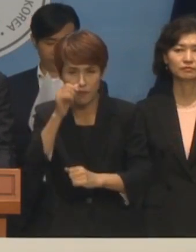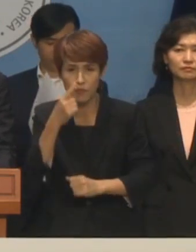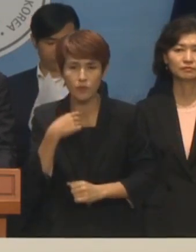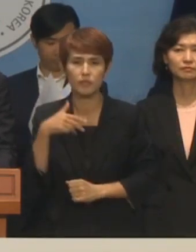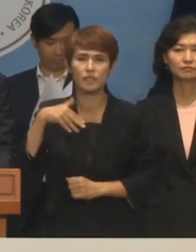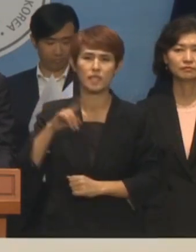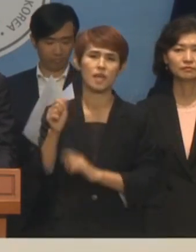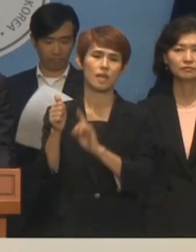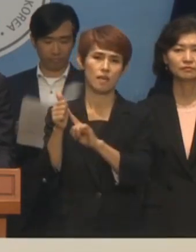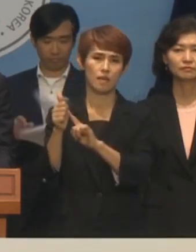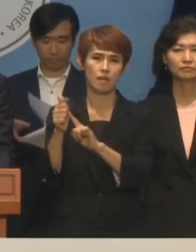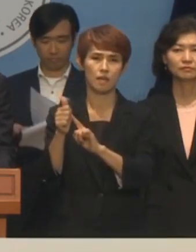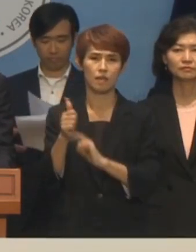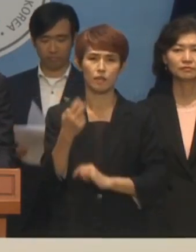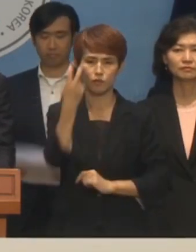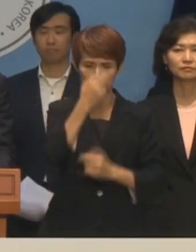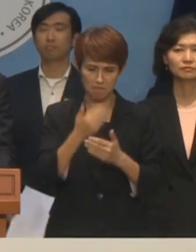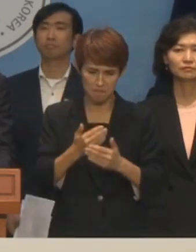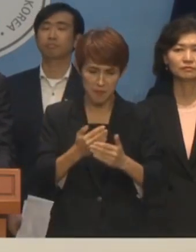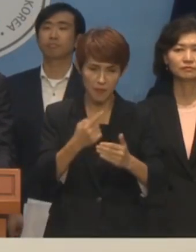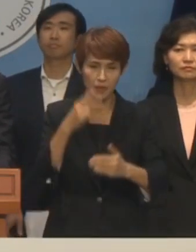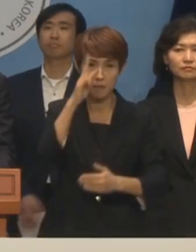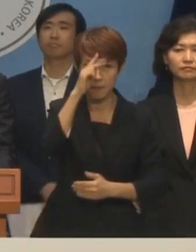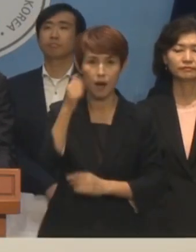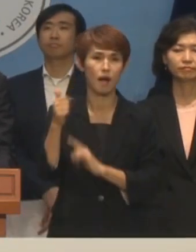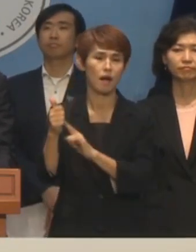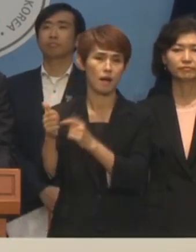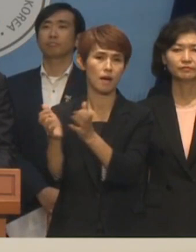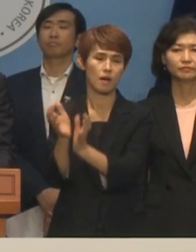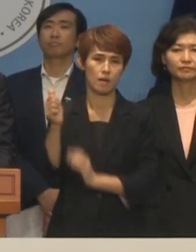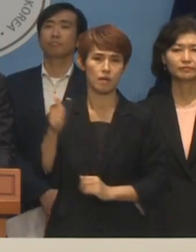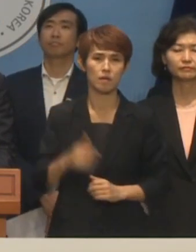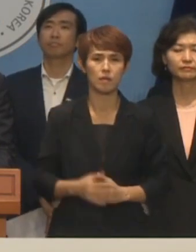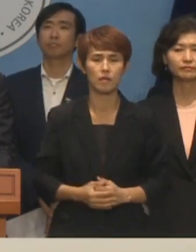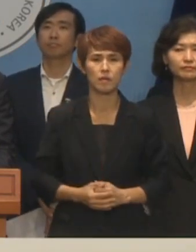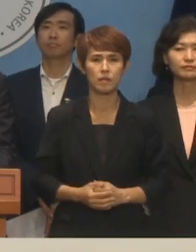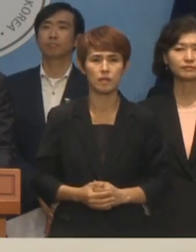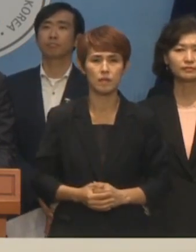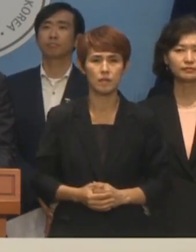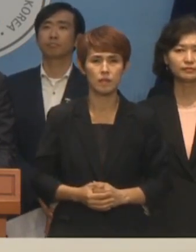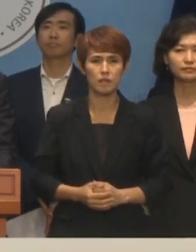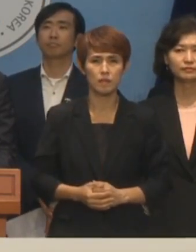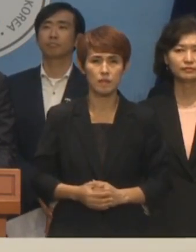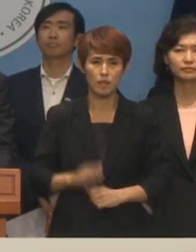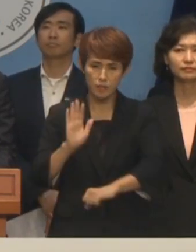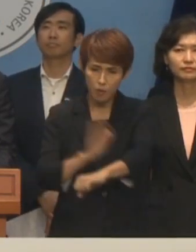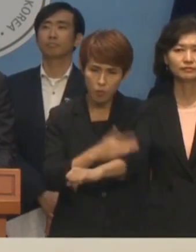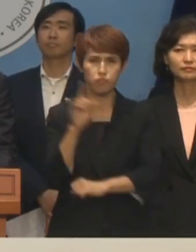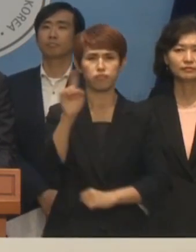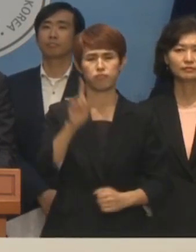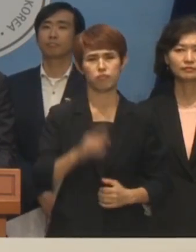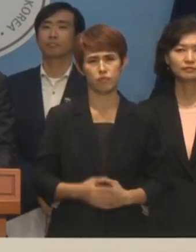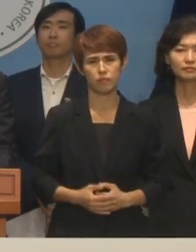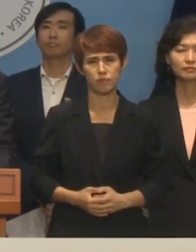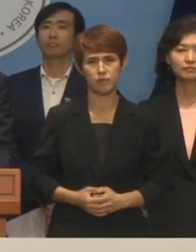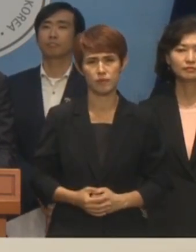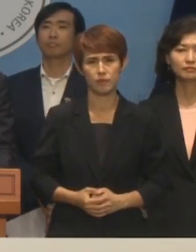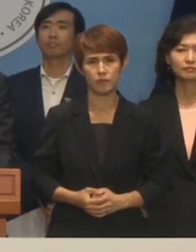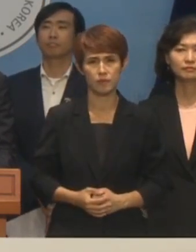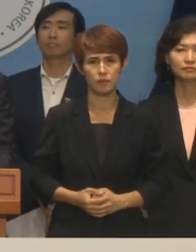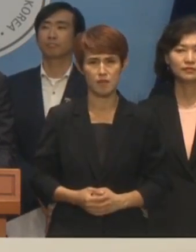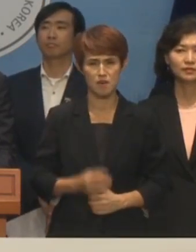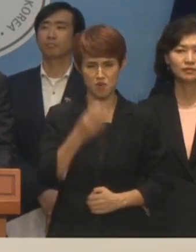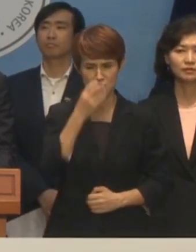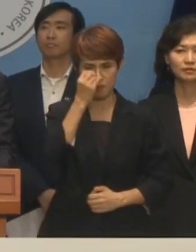모든 수사를 절차대로 진행했던 박정훈 대령, 도대체 무엇을 잘못했습니까?